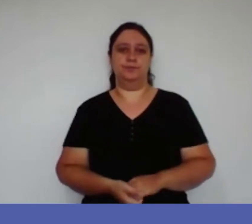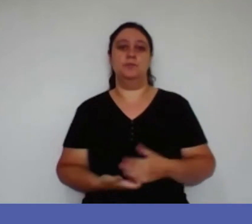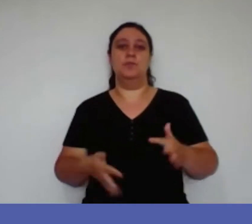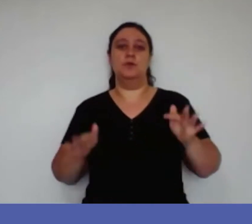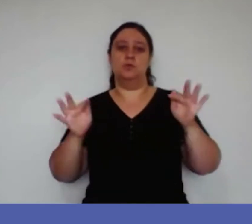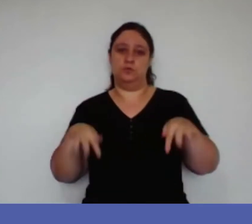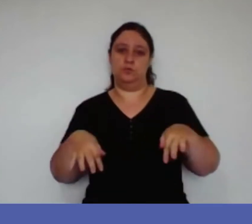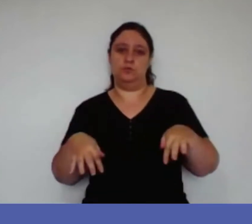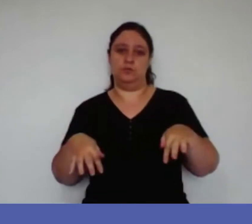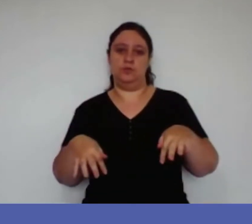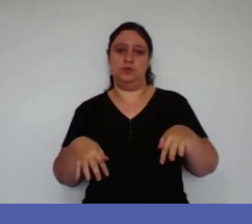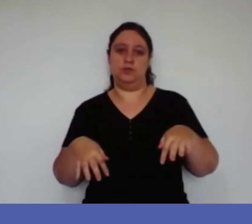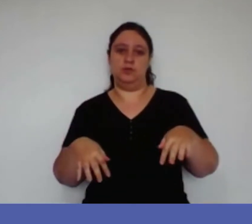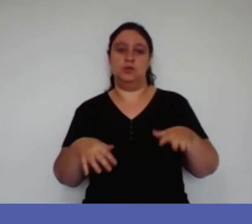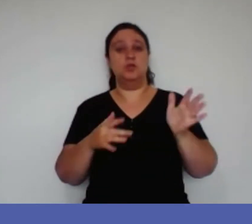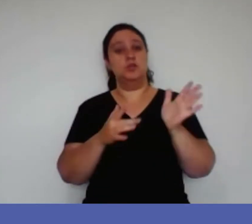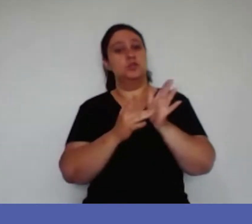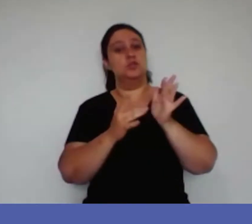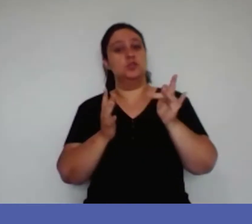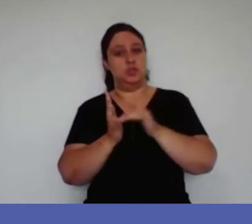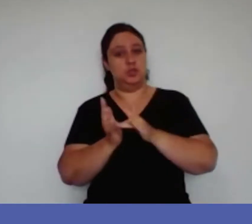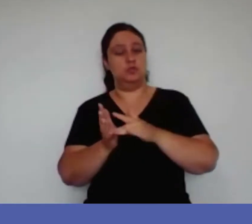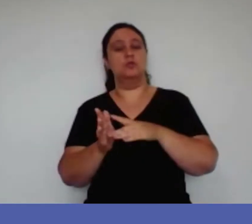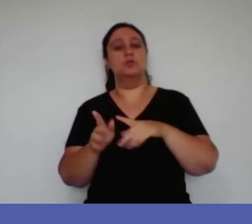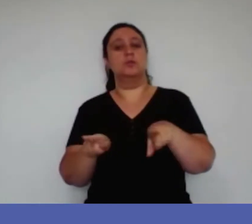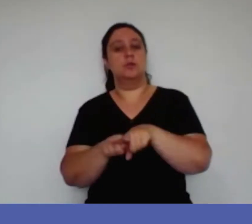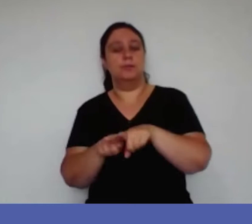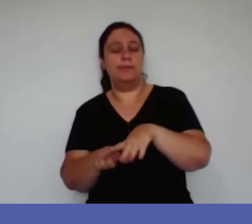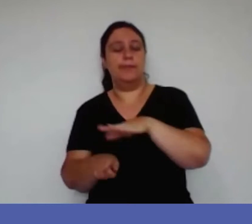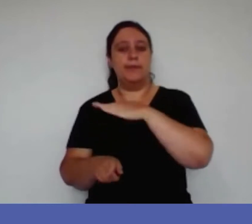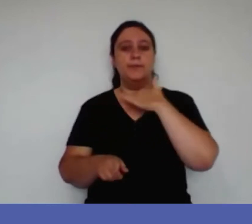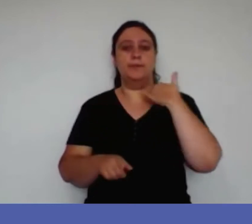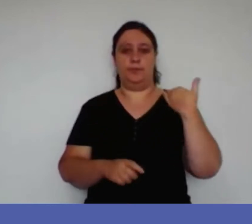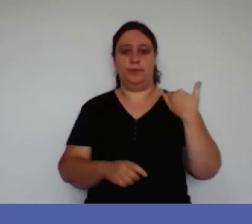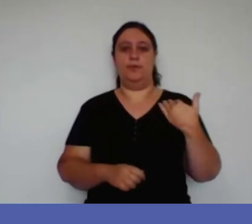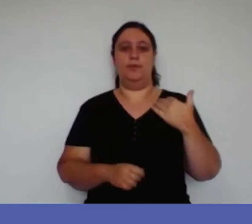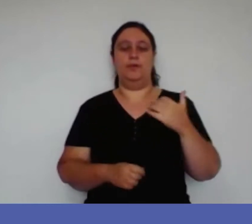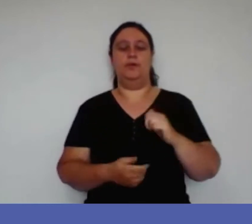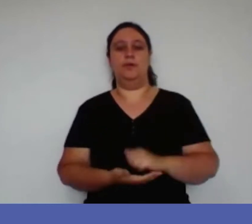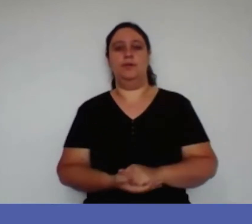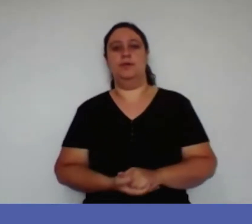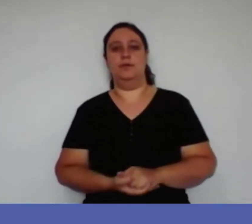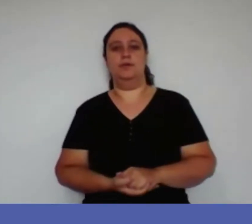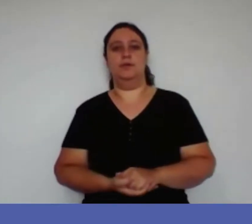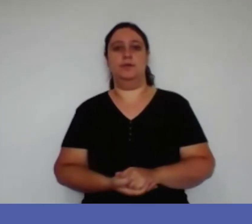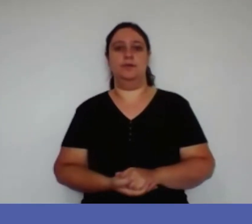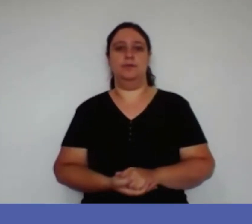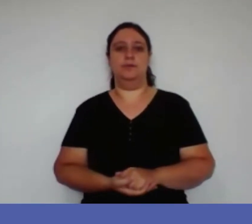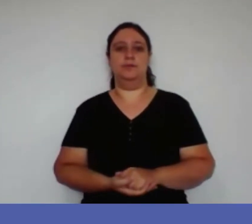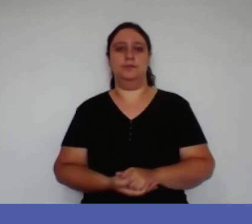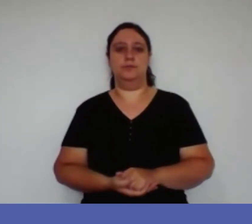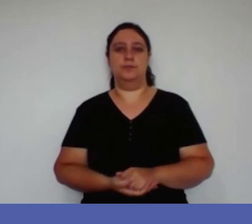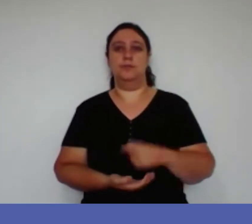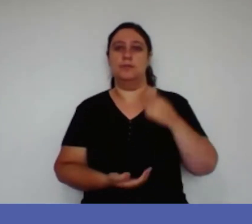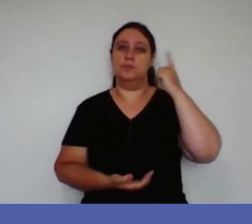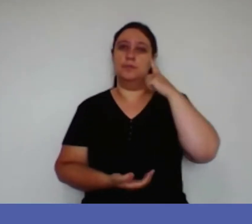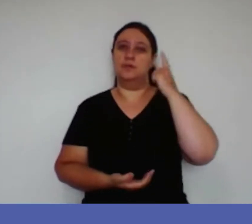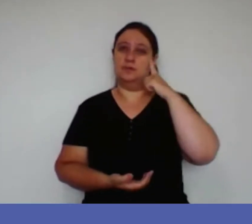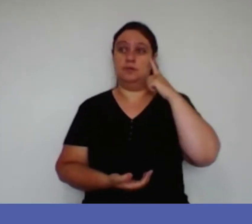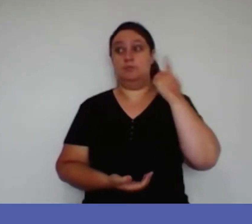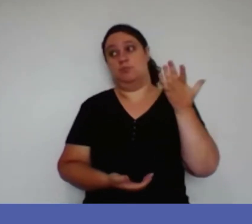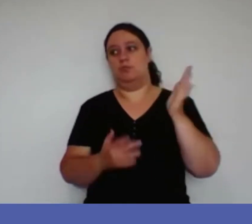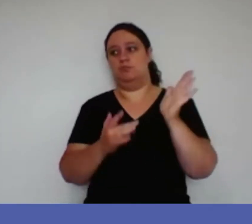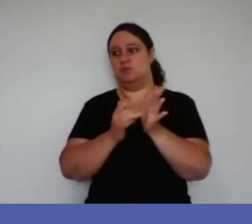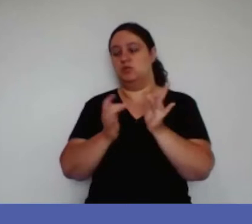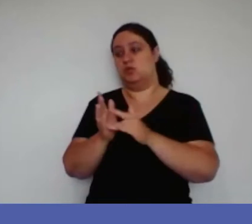filho e também foi morto, né, pensando que, como herdeiros se matassem, eles tomariam posse